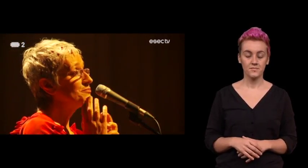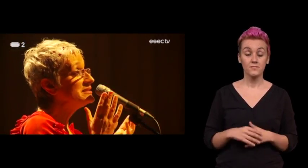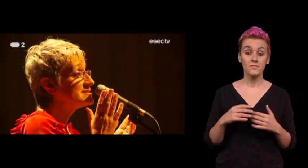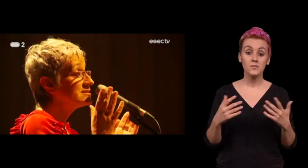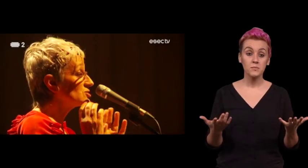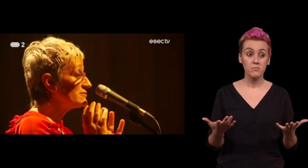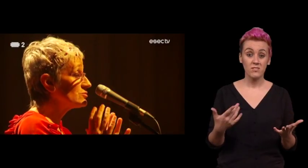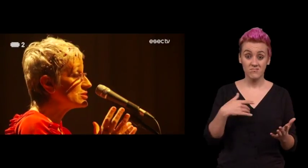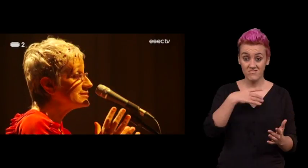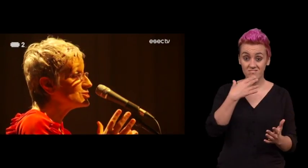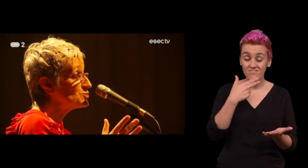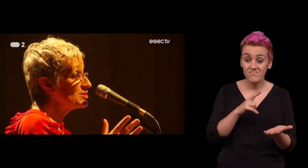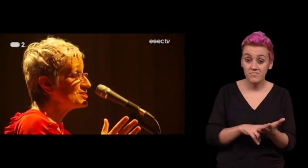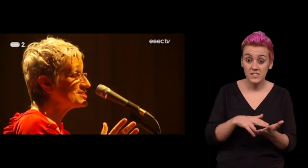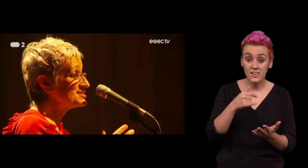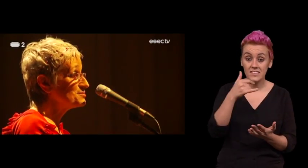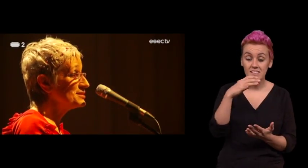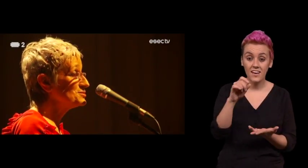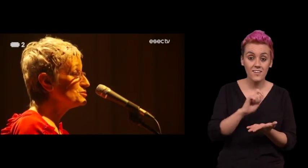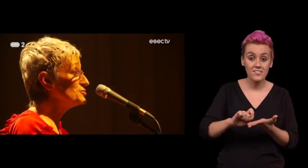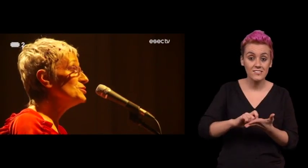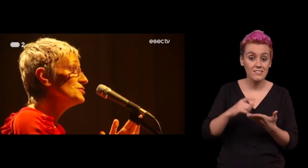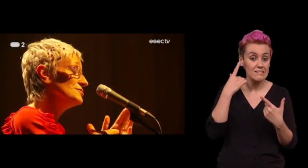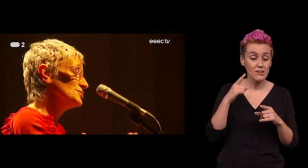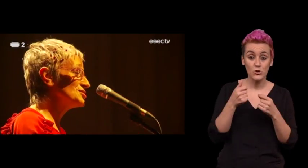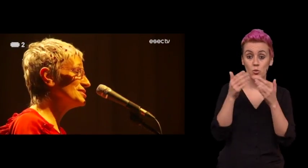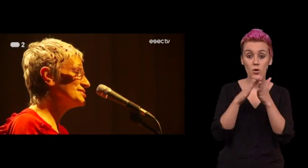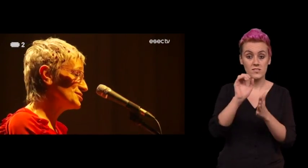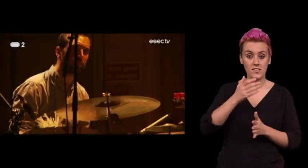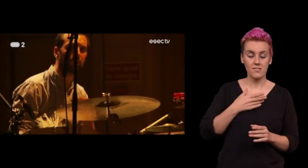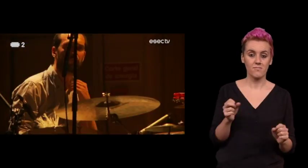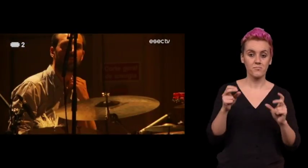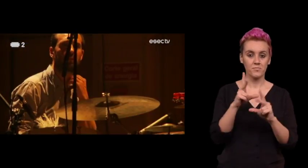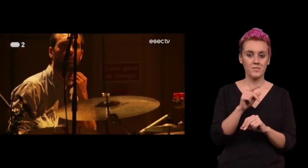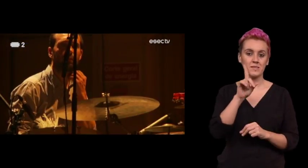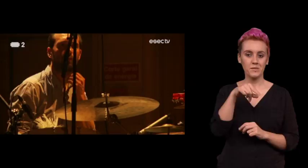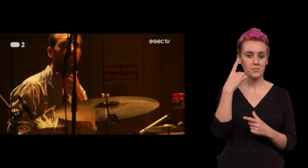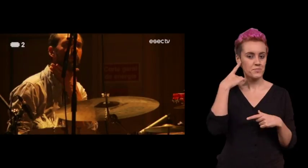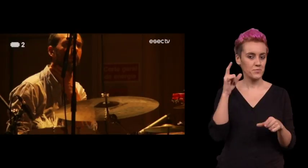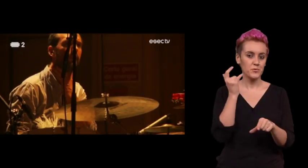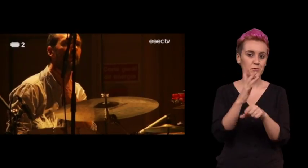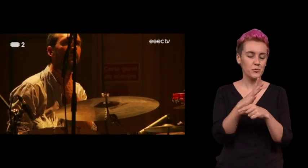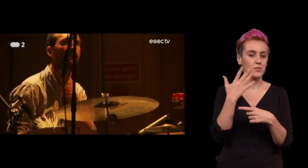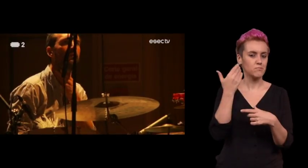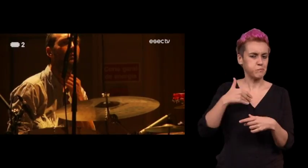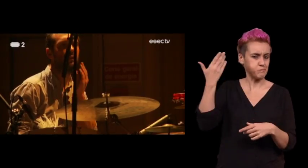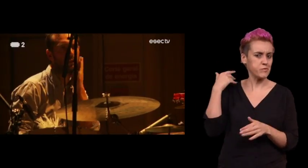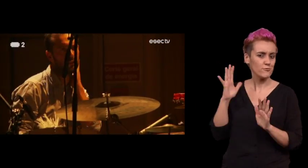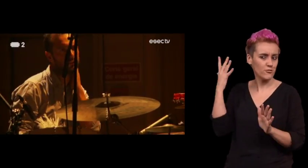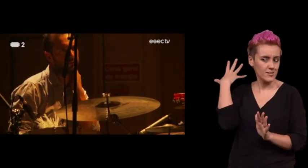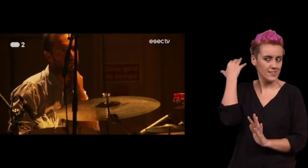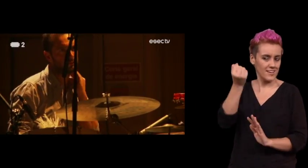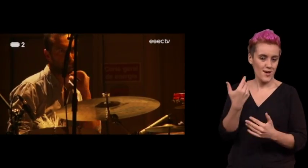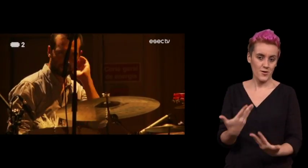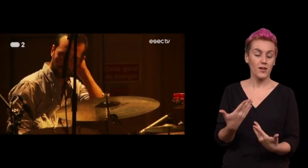Bom, a bem dizer, ele escreveu as letras todas deste trabalho novo e de outras letras que eu fui buscar lá atrás, mas